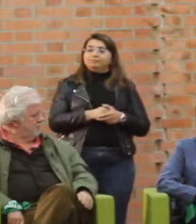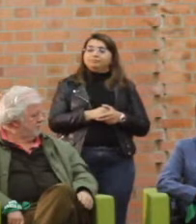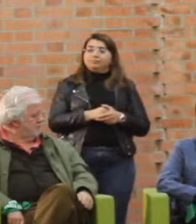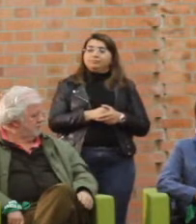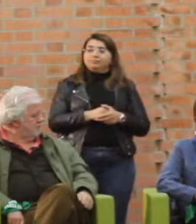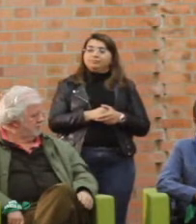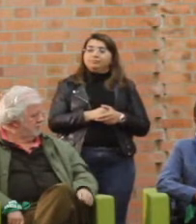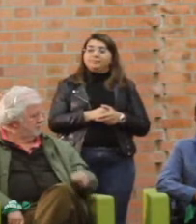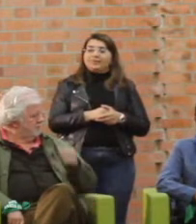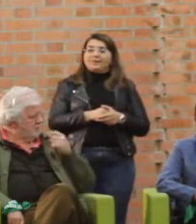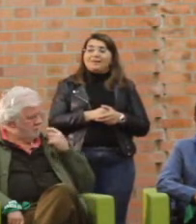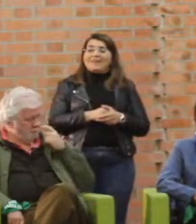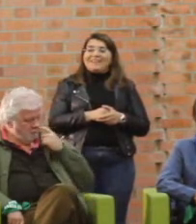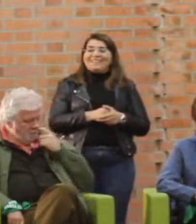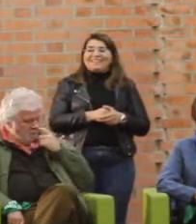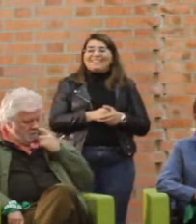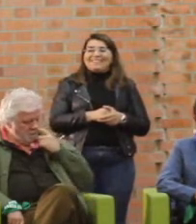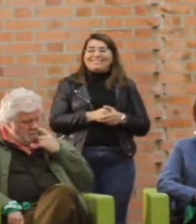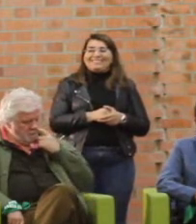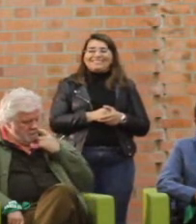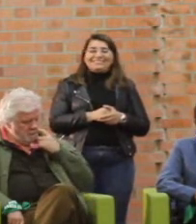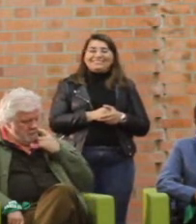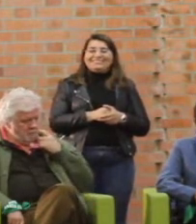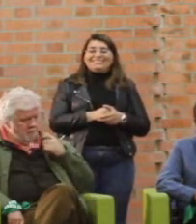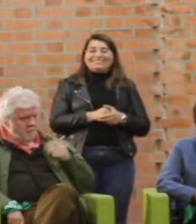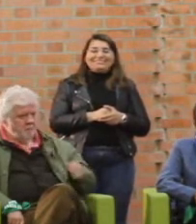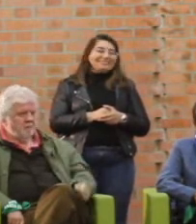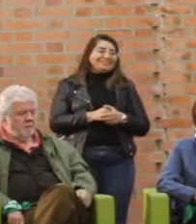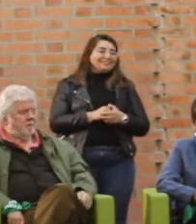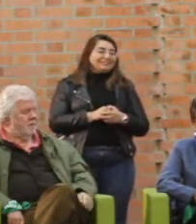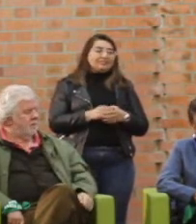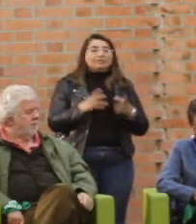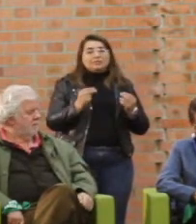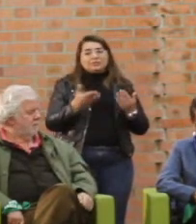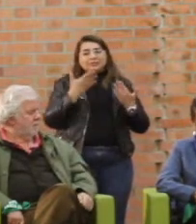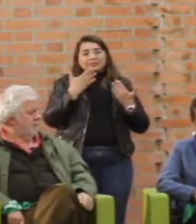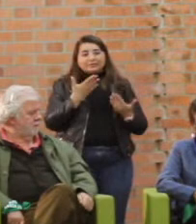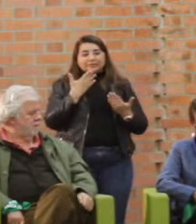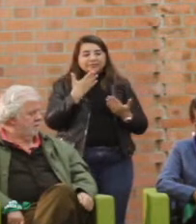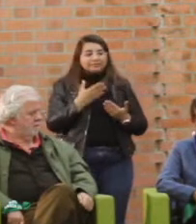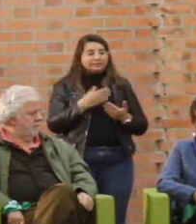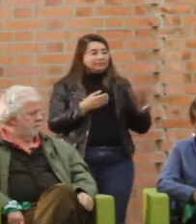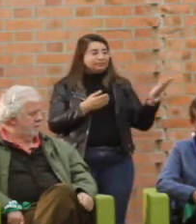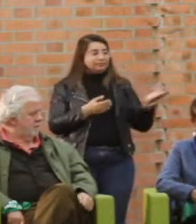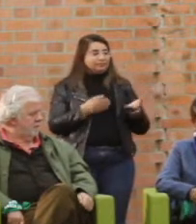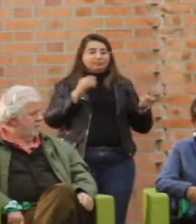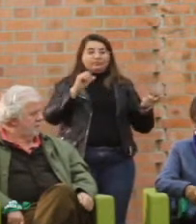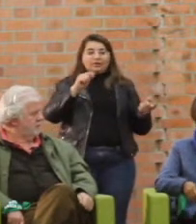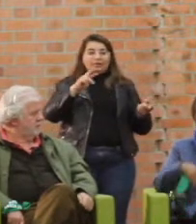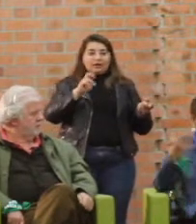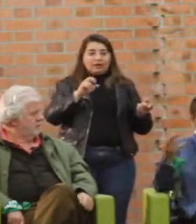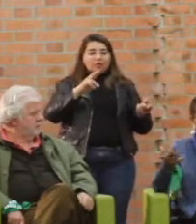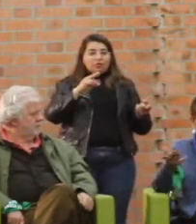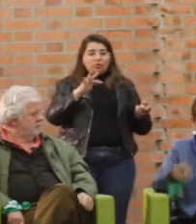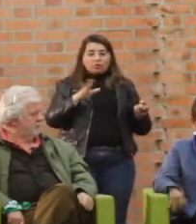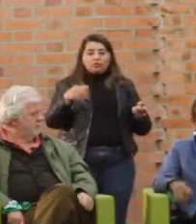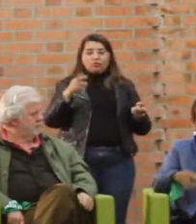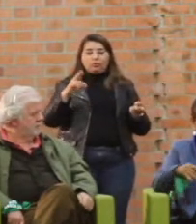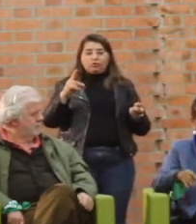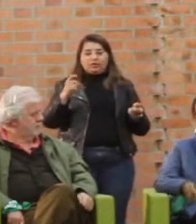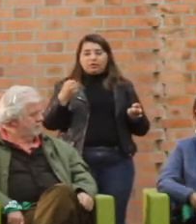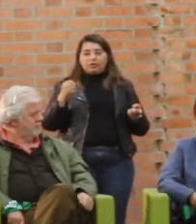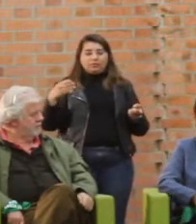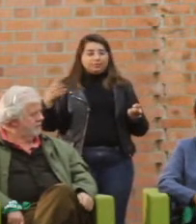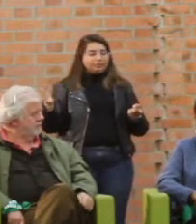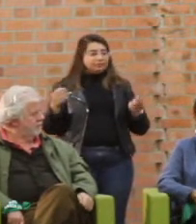bueno Muchos Muchas gracias Daiana Dayana Alexa Andrea Ruth Rodrigo por esa por esa simulante